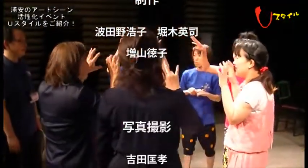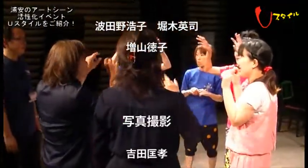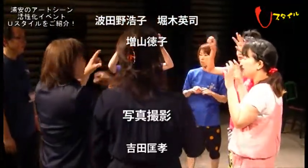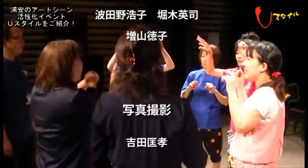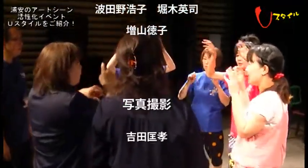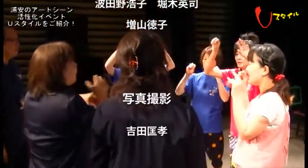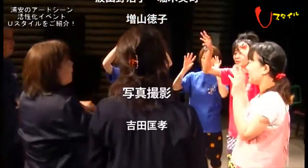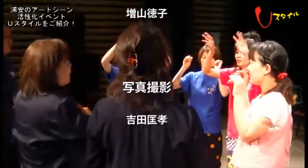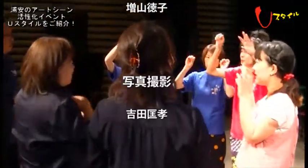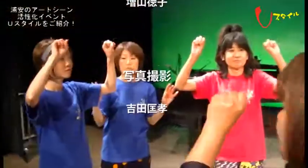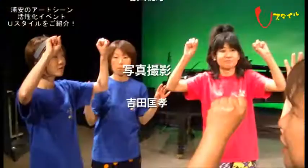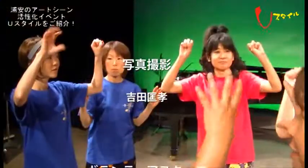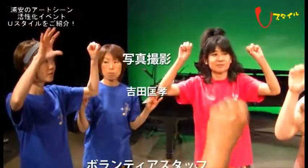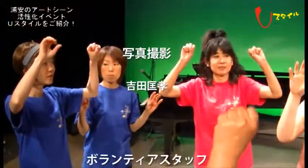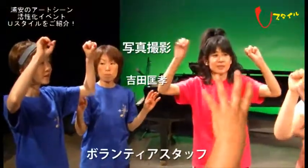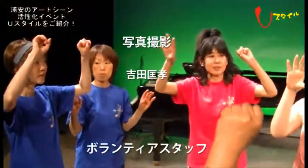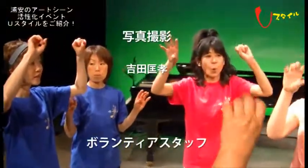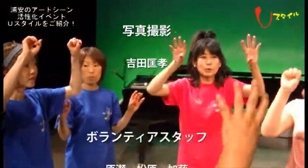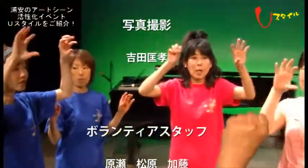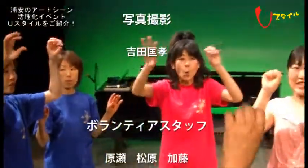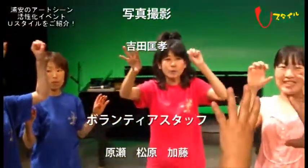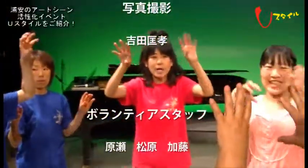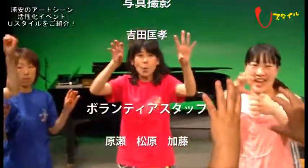meame